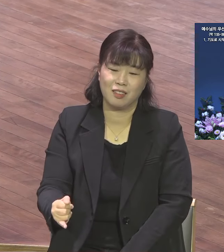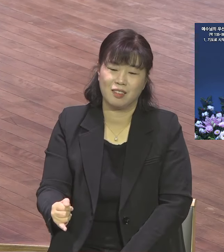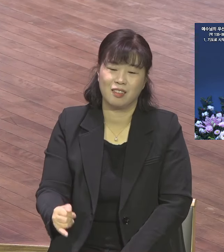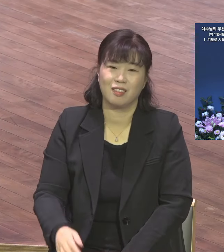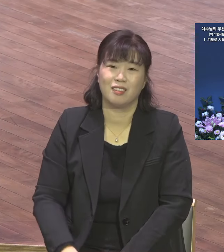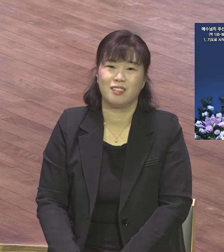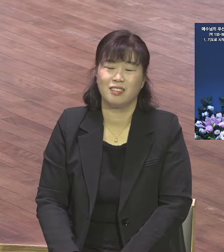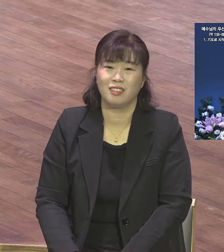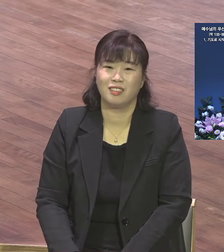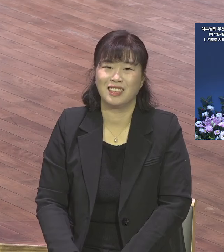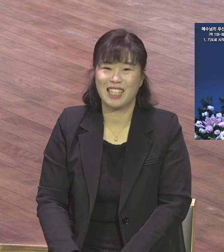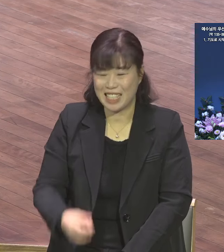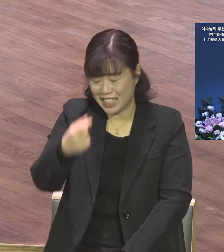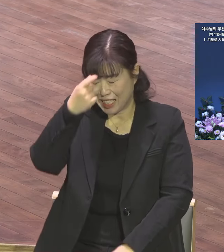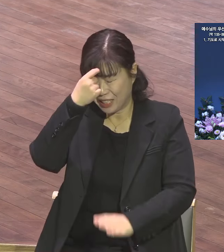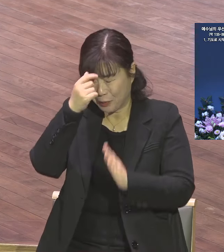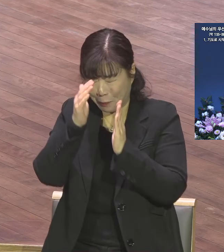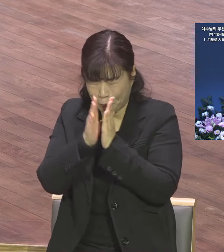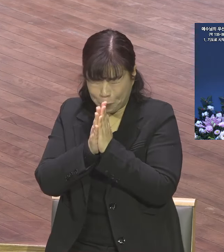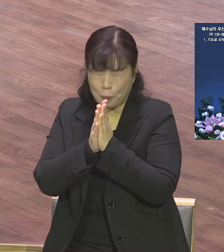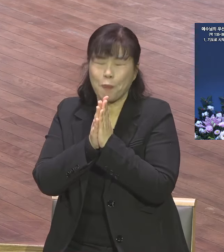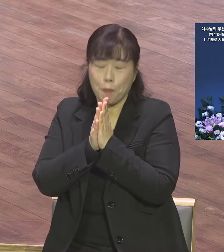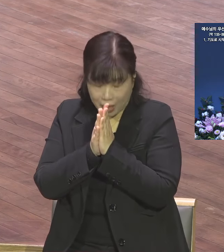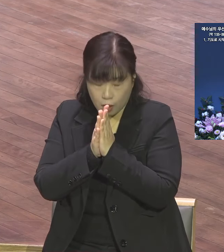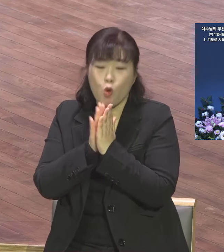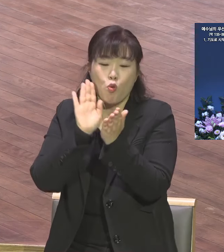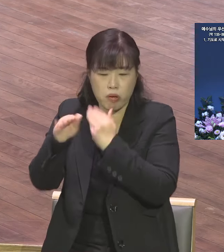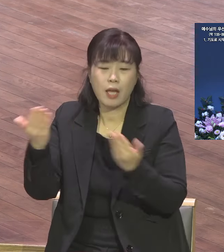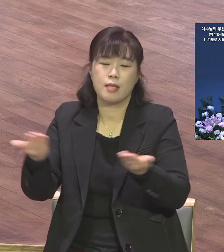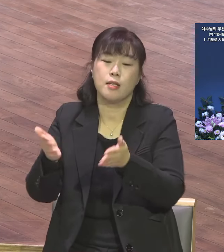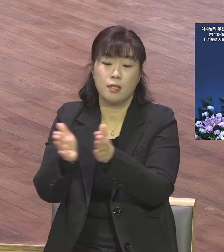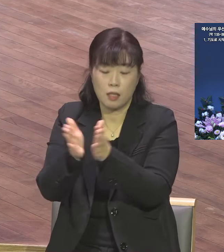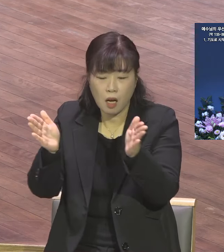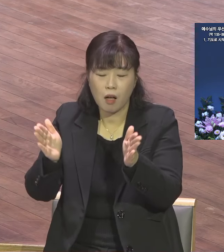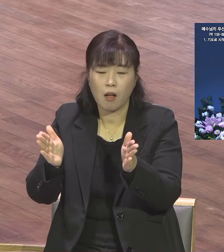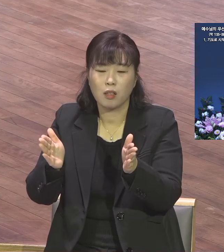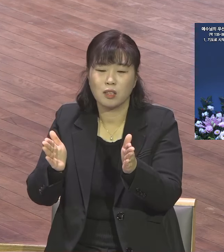삶의 방향이 달라져. 선택하는 것이 틀려져 버려요.